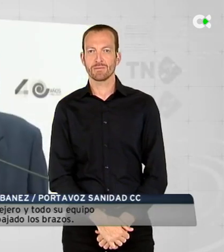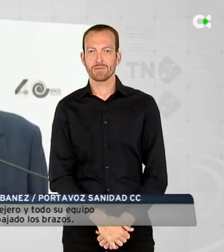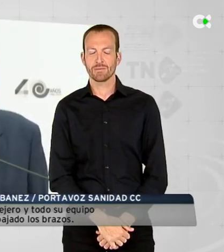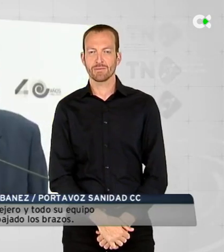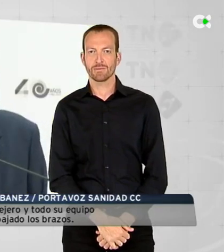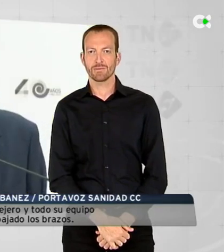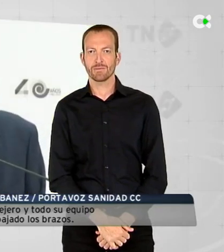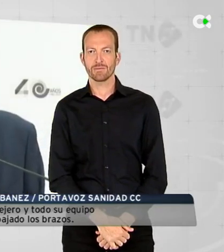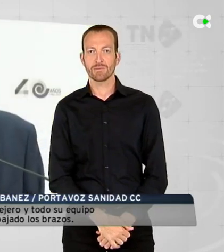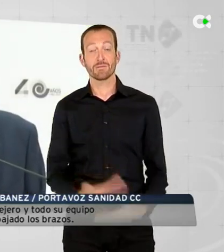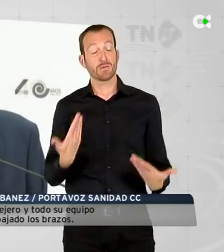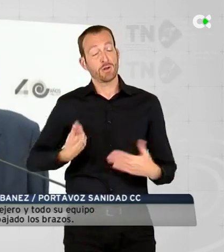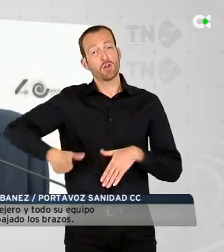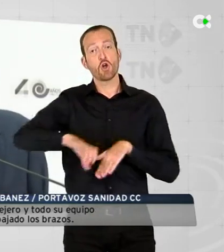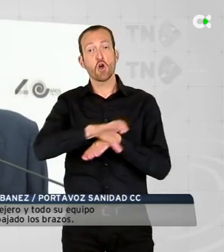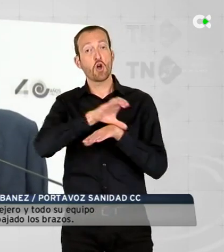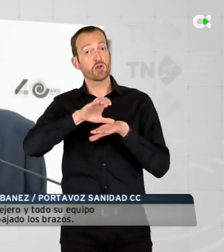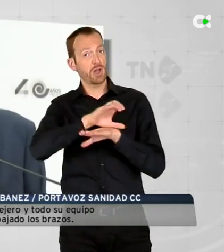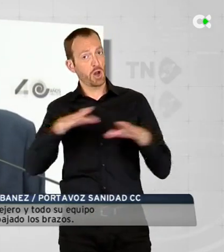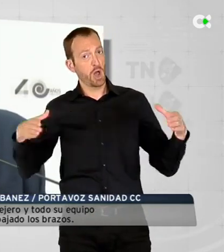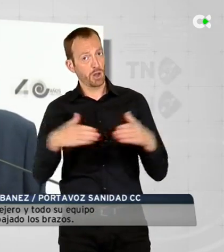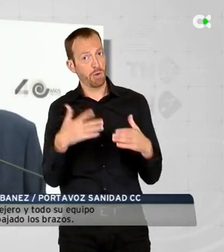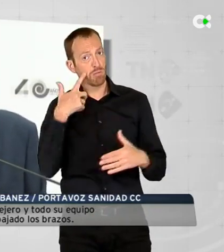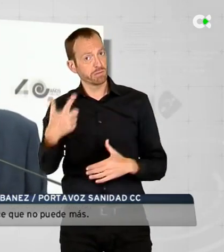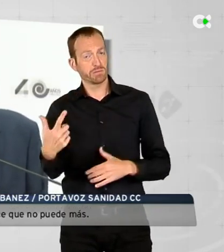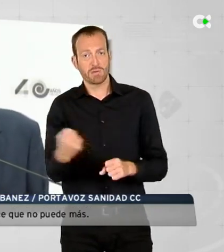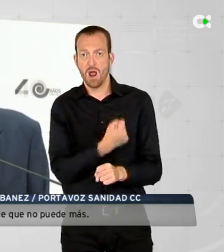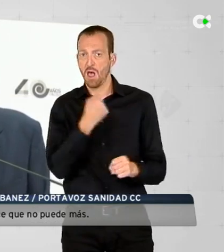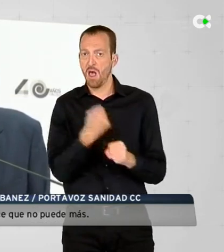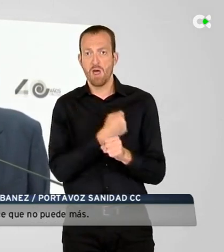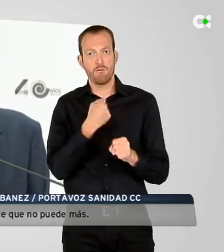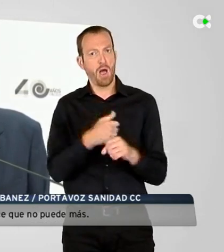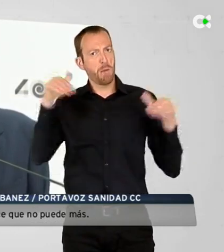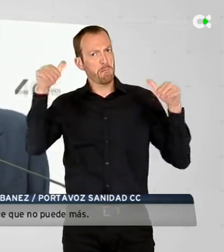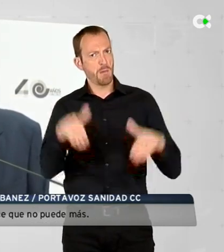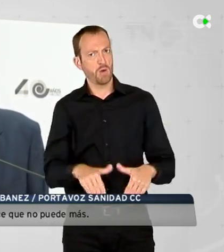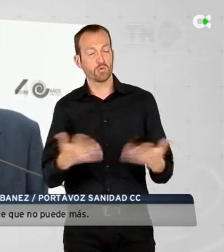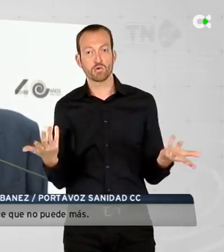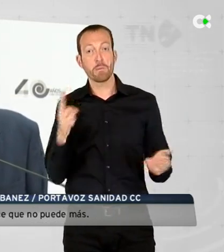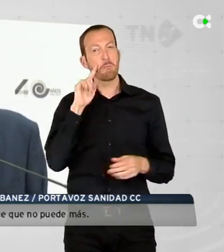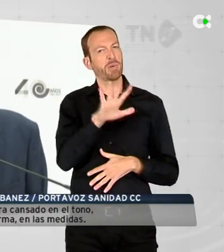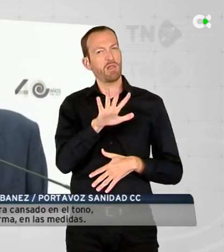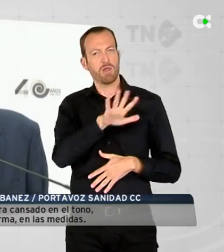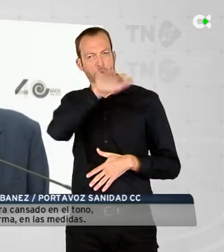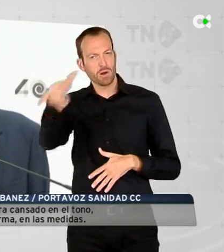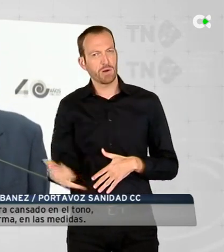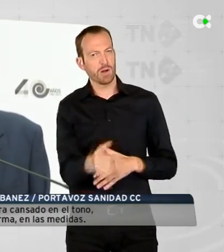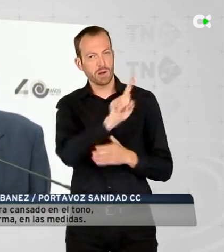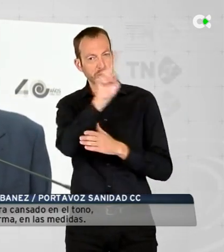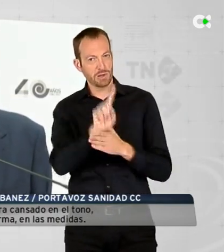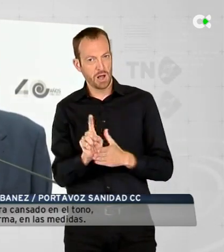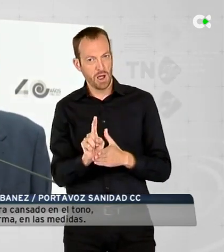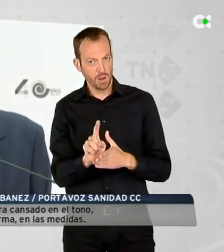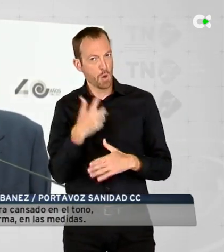este consejero y todo su equipo ha bajado los brazos ya parece que no puede más se